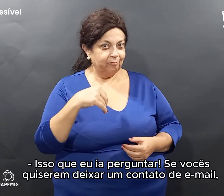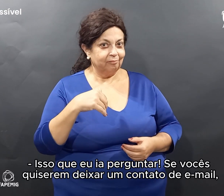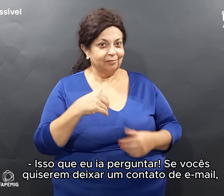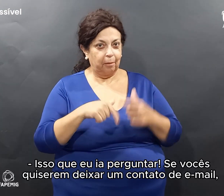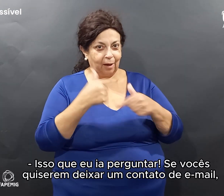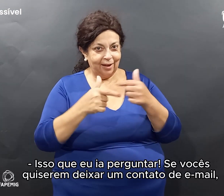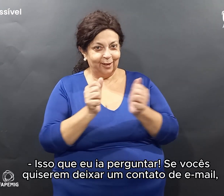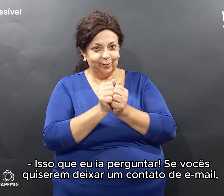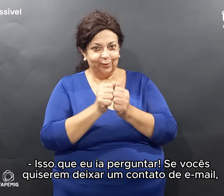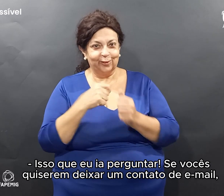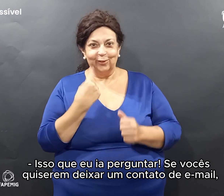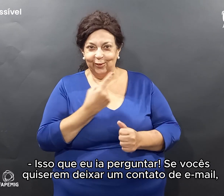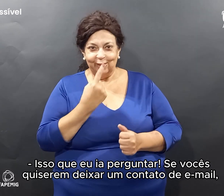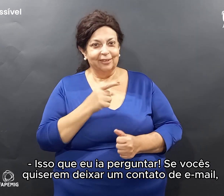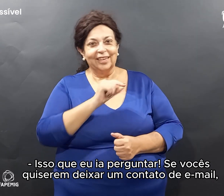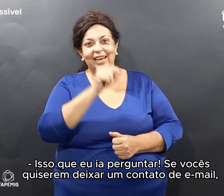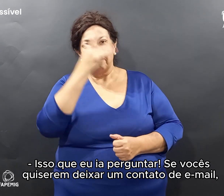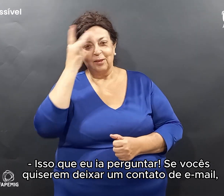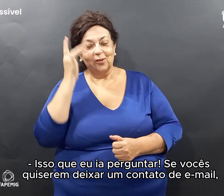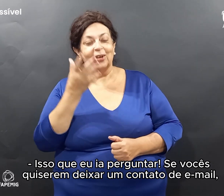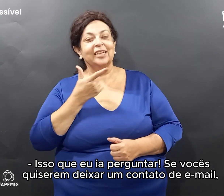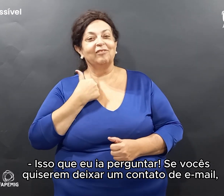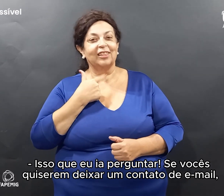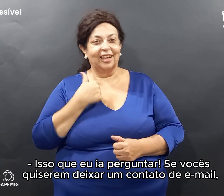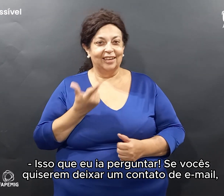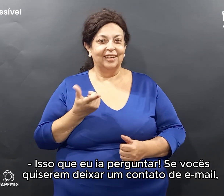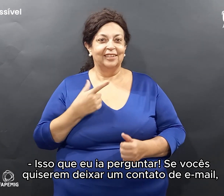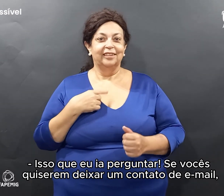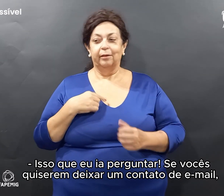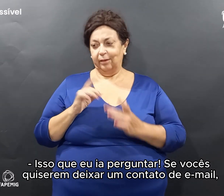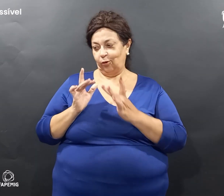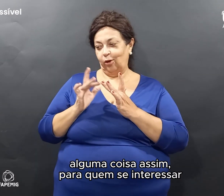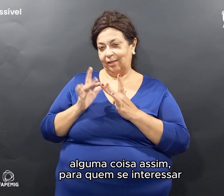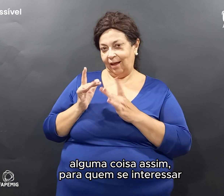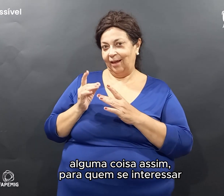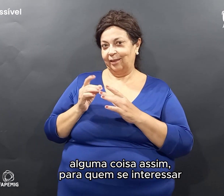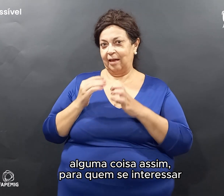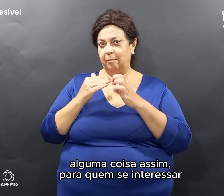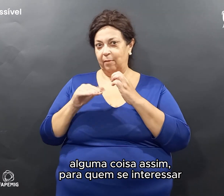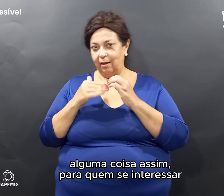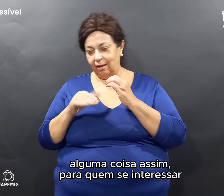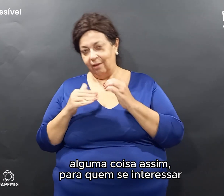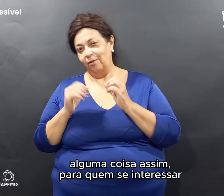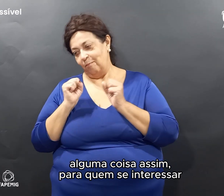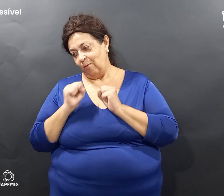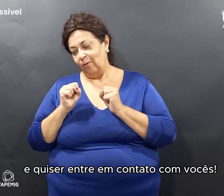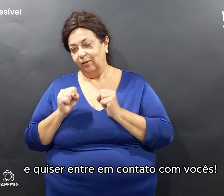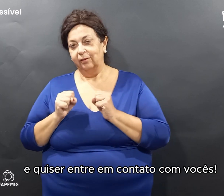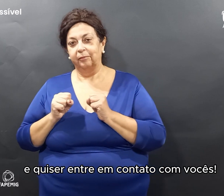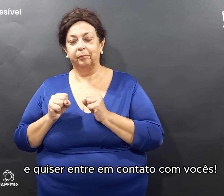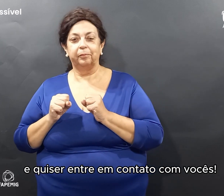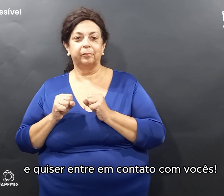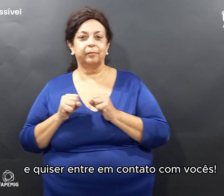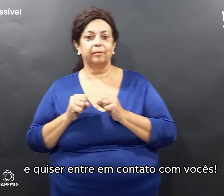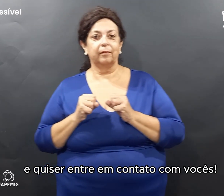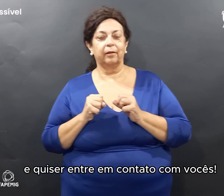Isso que eu ia perguntar. Se vocês quiserem deixar um contato de e-mail, alguma coisa assim, para quem se interessar, quiser entrar em contato com